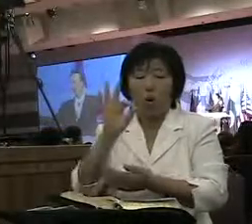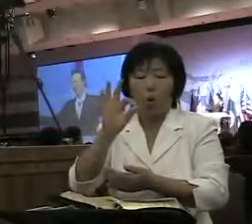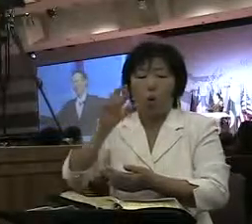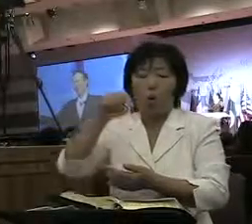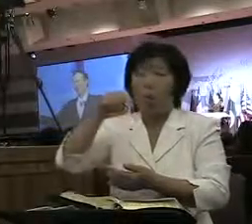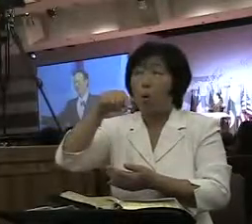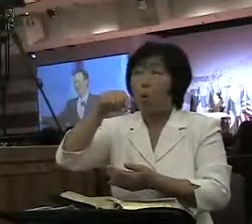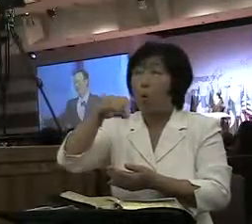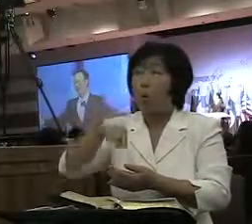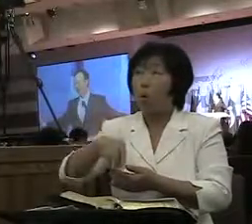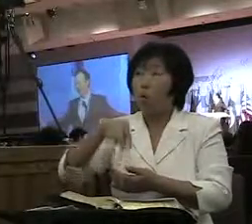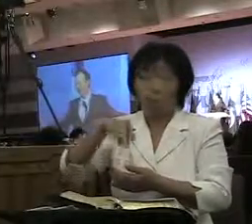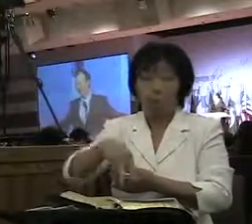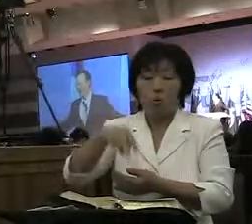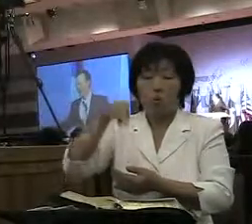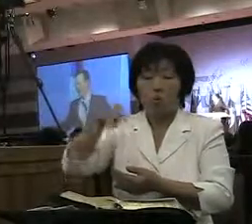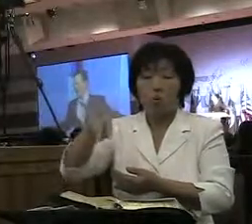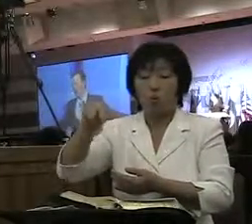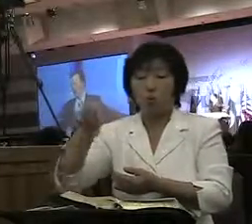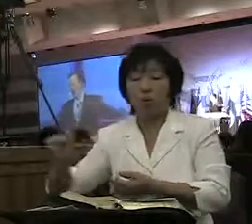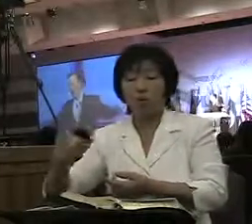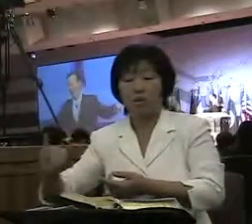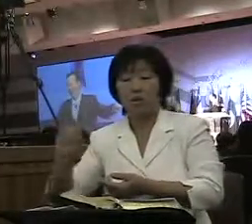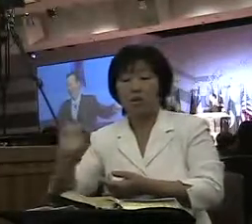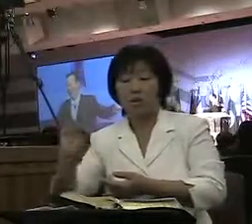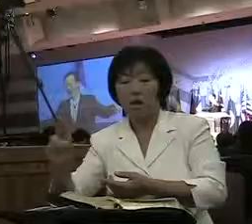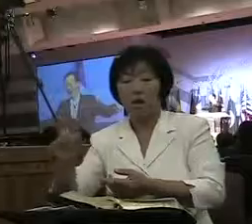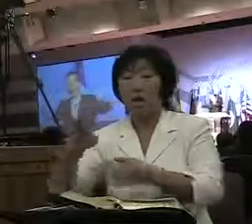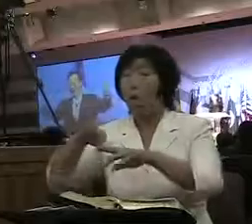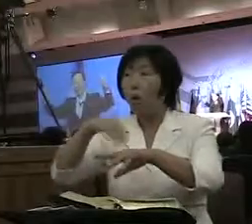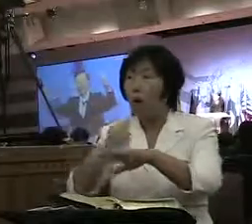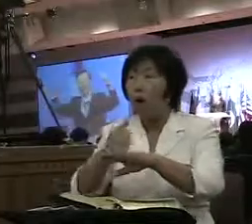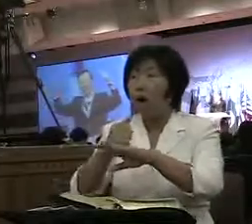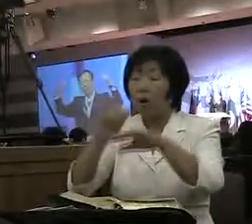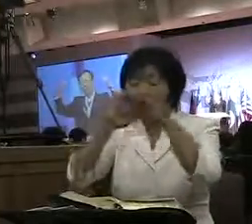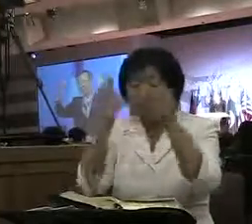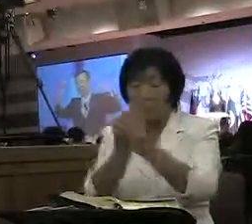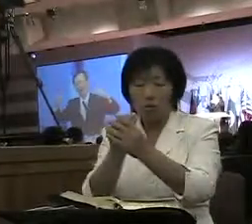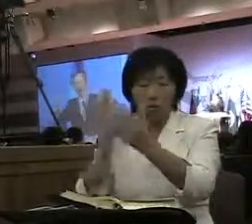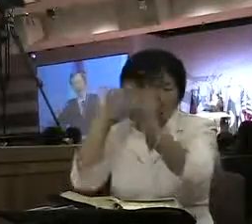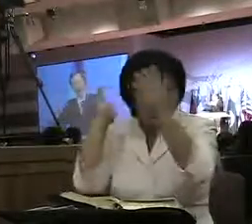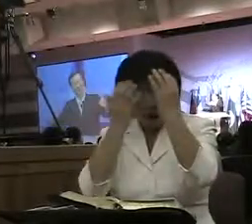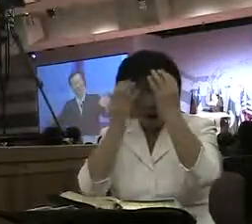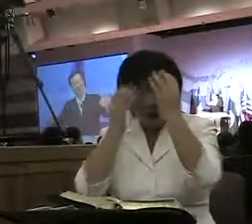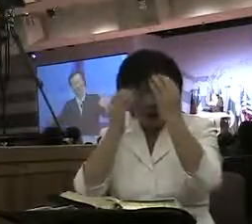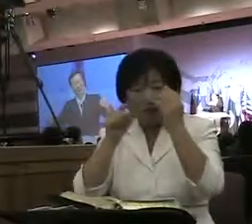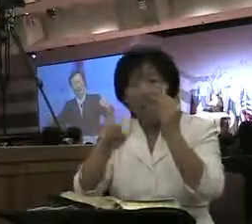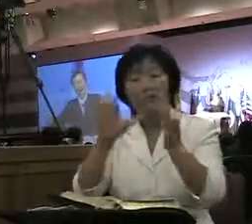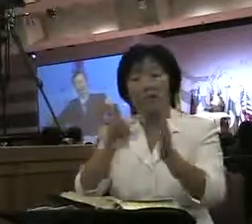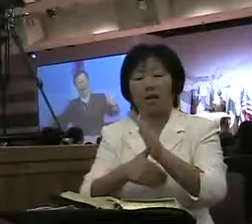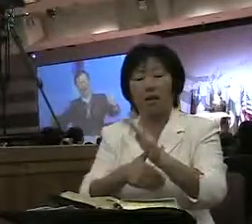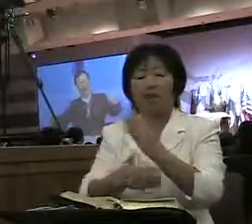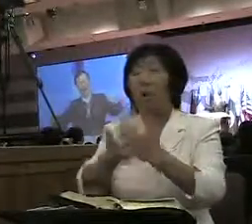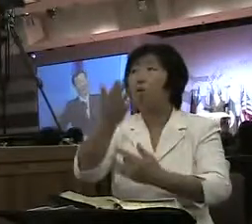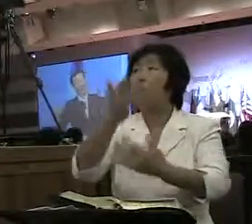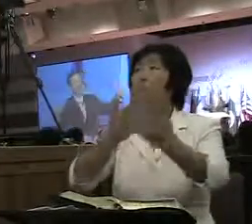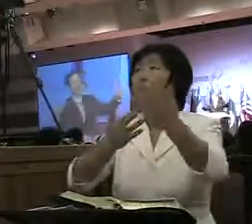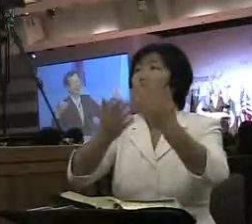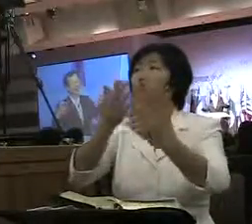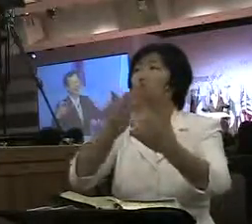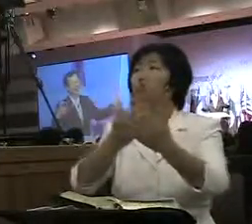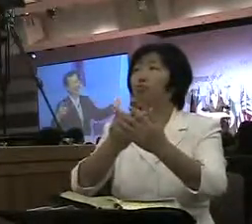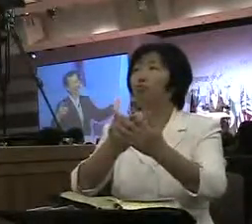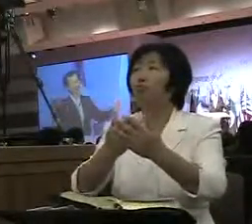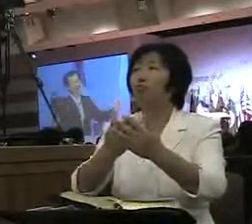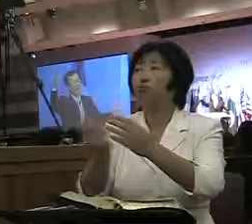죽었을 때 모든 상황이 힘들고 혼란스러웠지만 그때가 부흥의 계기였습니다. 100년 전